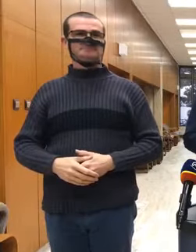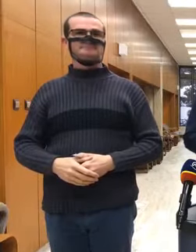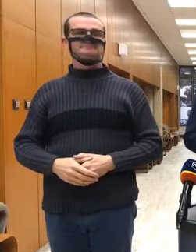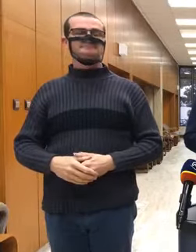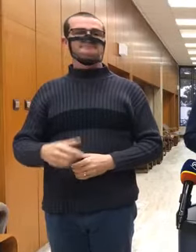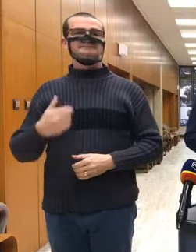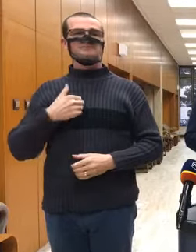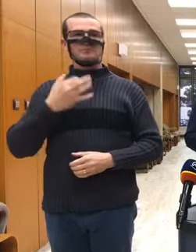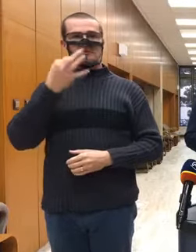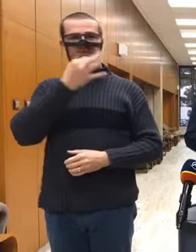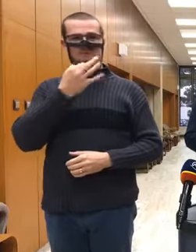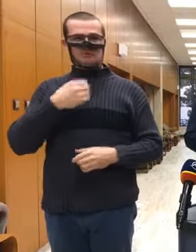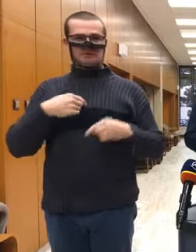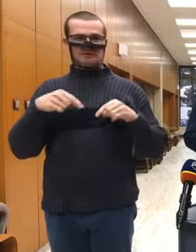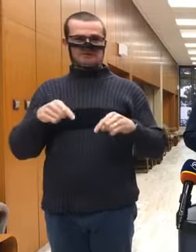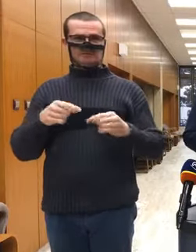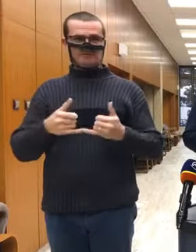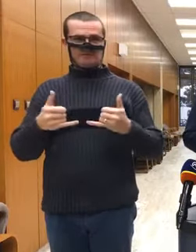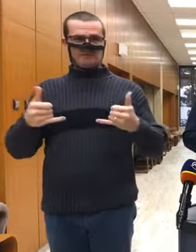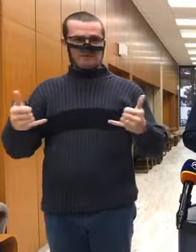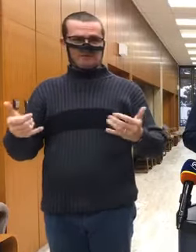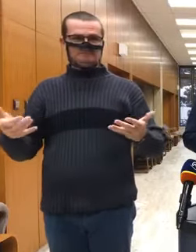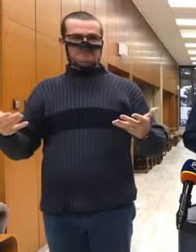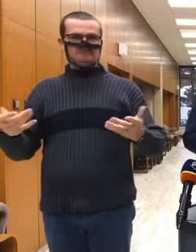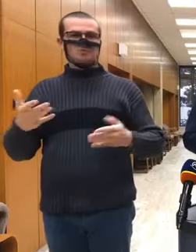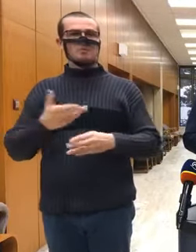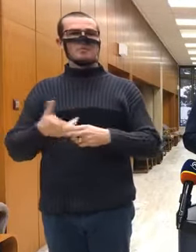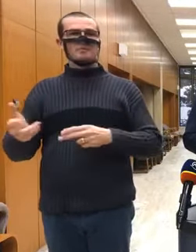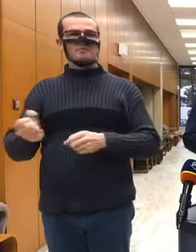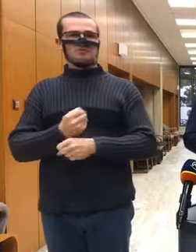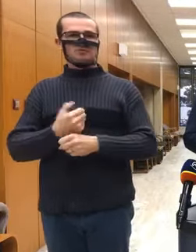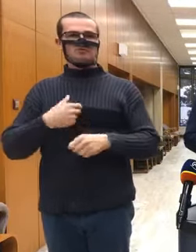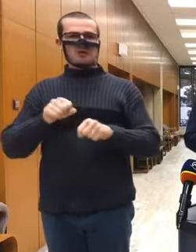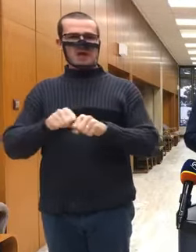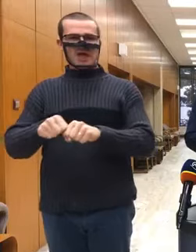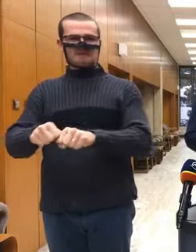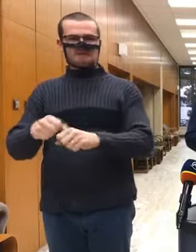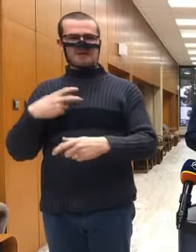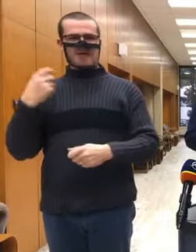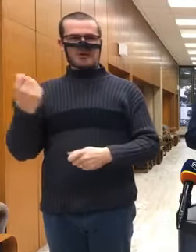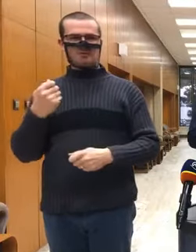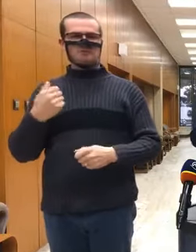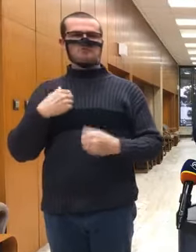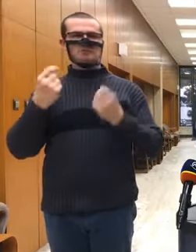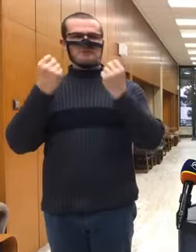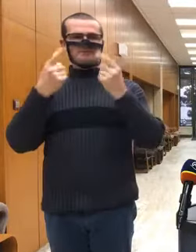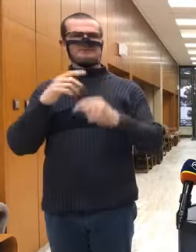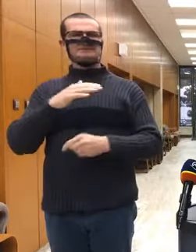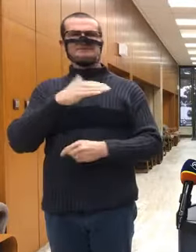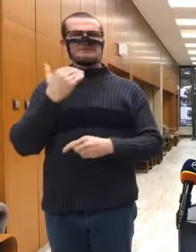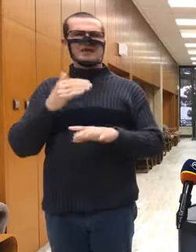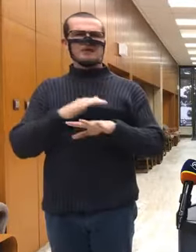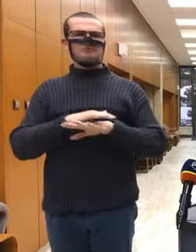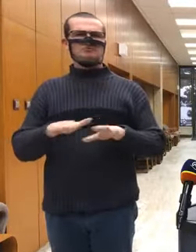Som veľmi smutný z tohto vývoja. Úplne zbytočne si kazíme ekonomiku. Som presvedčený o tom, že stačilo sa